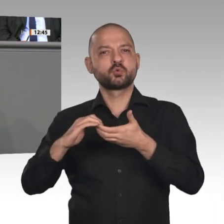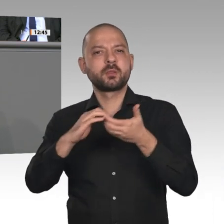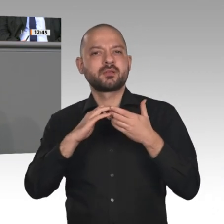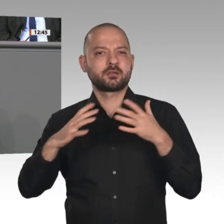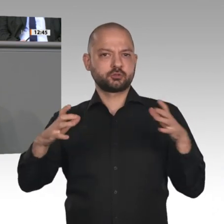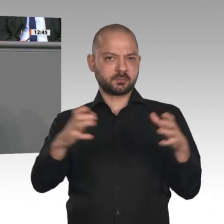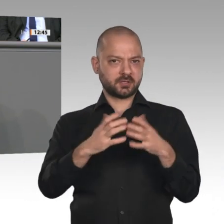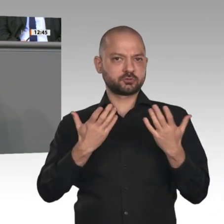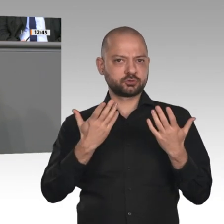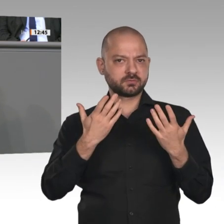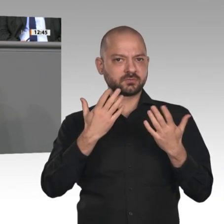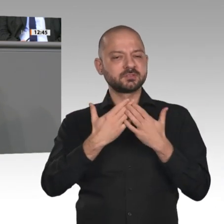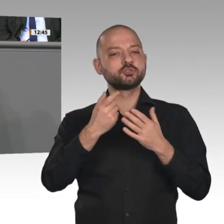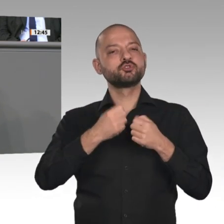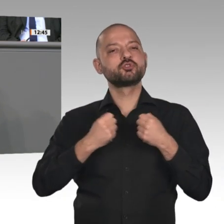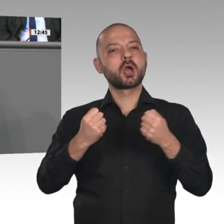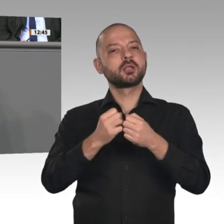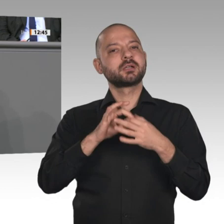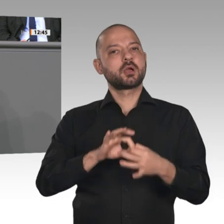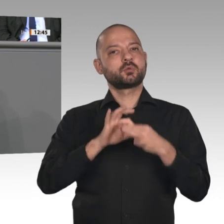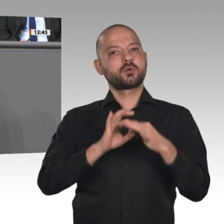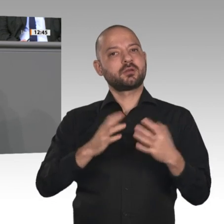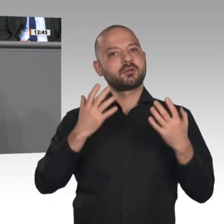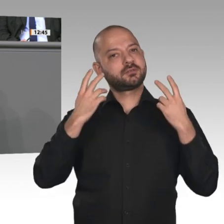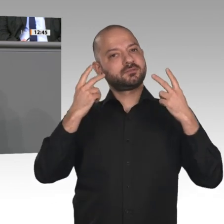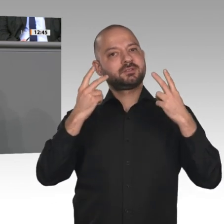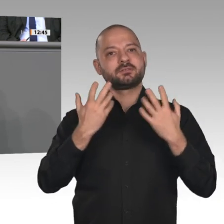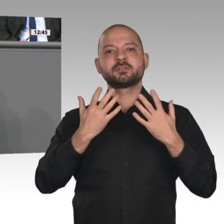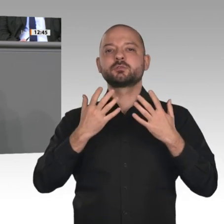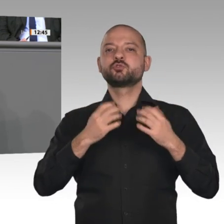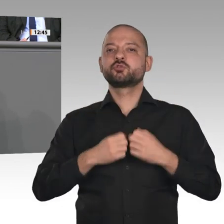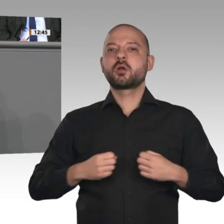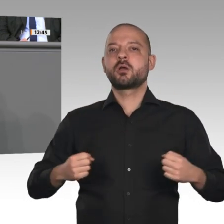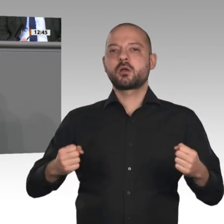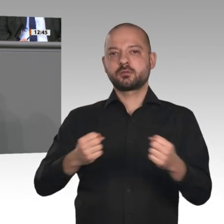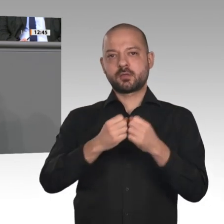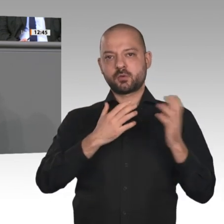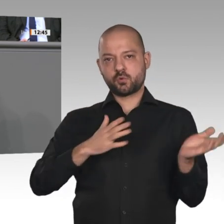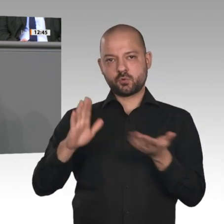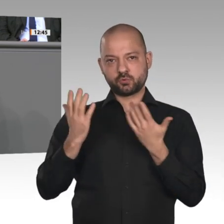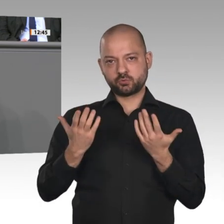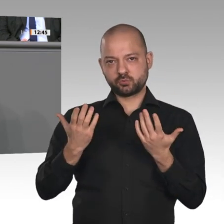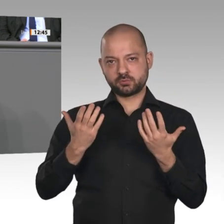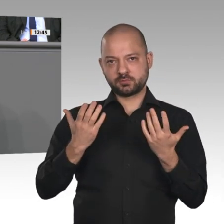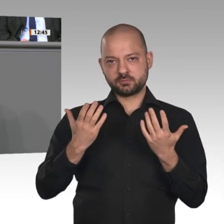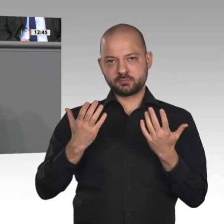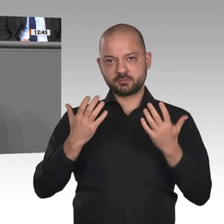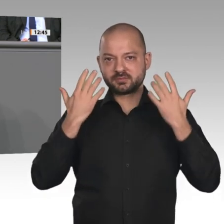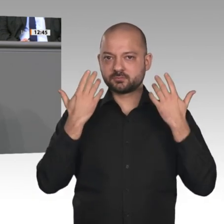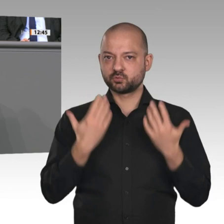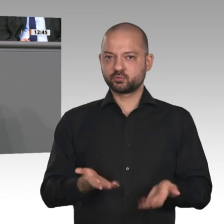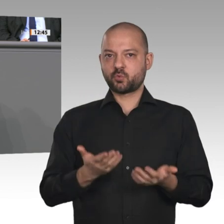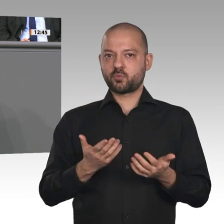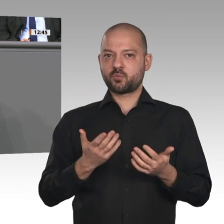Ordnung, denn dieses definiert das Staatsvolk und stellt das rechtliche Band dar, das den Bürger mit seinem Staat verbindet. Die